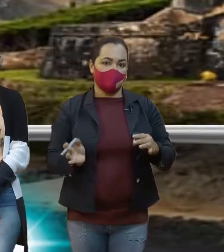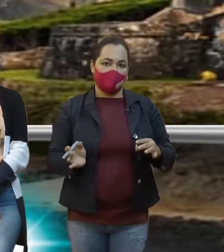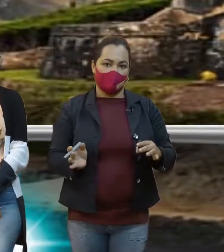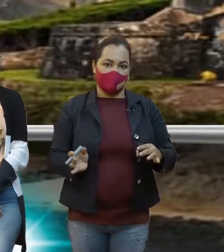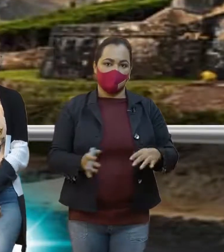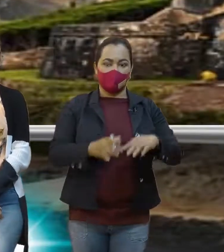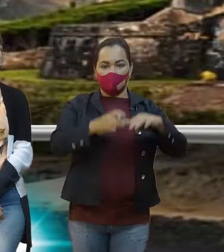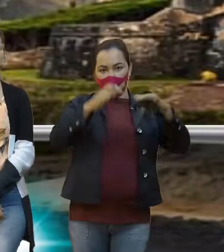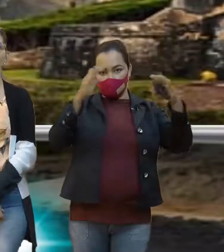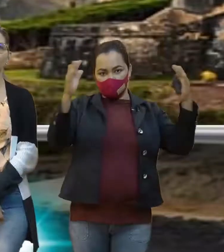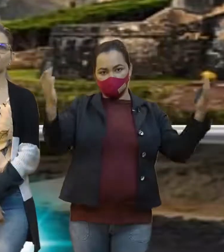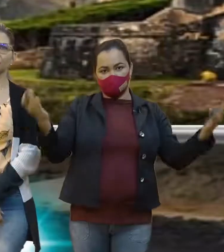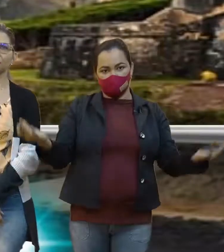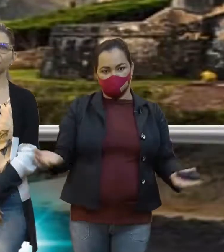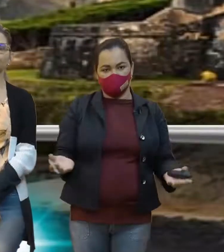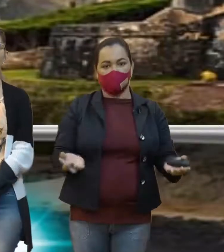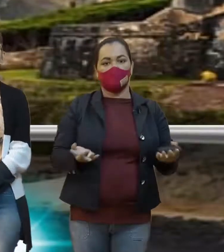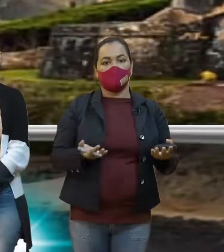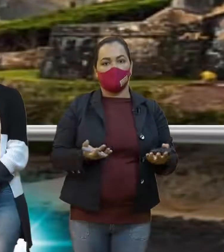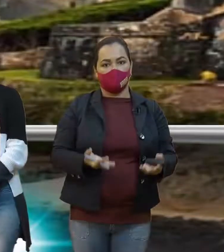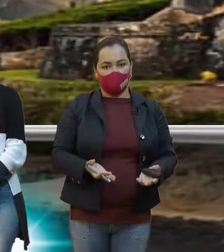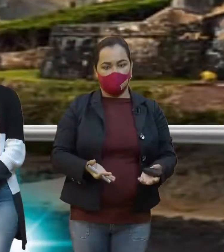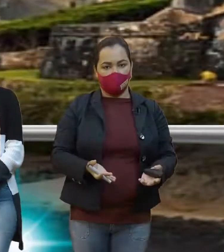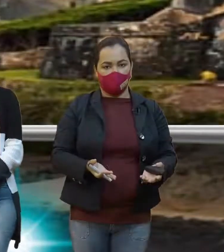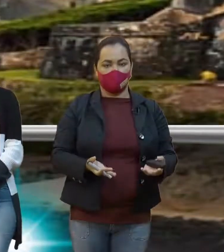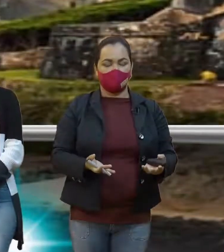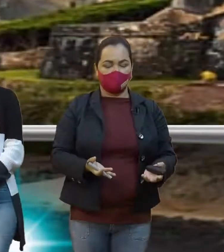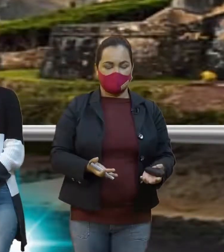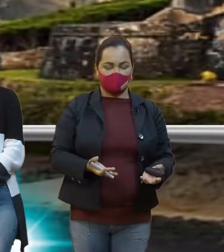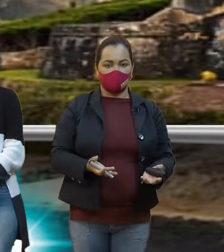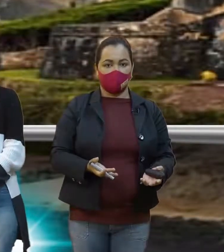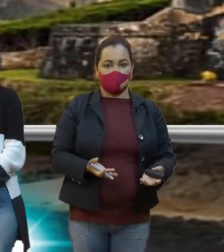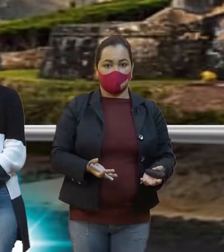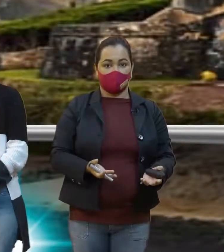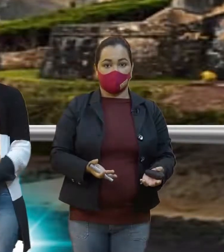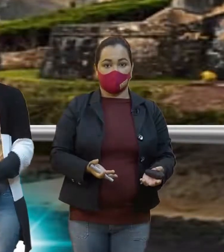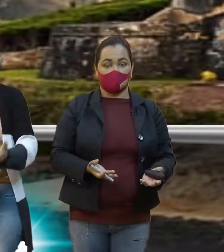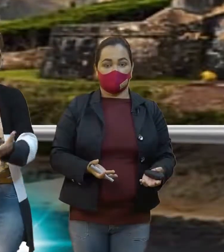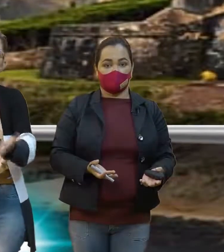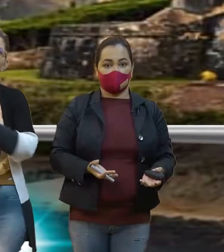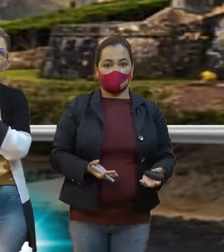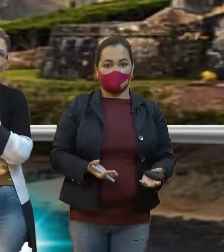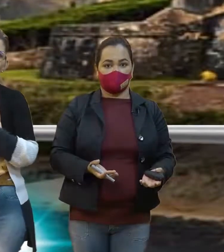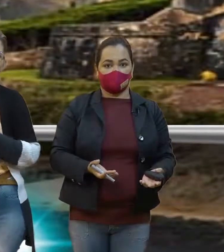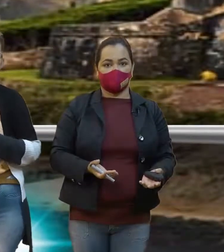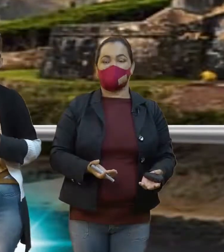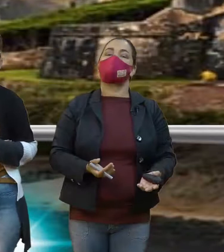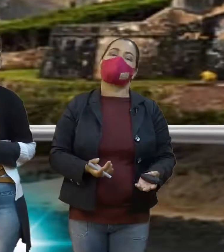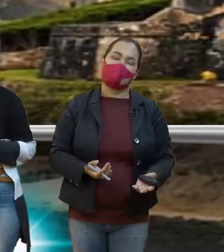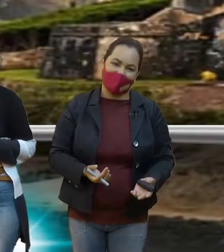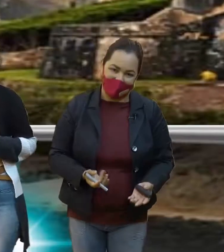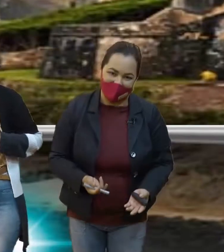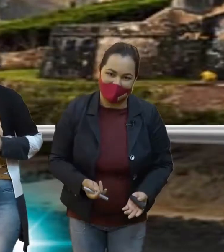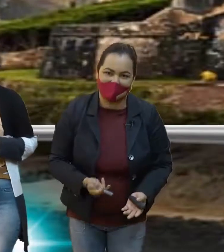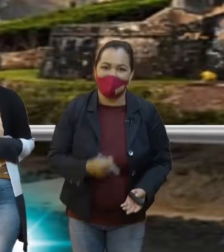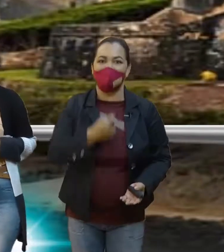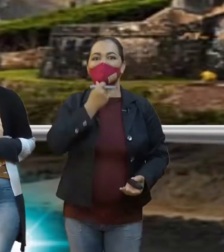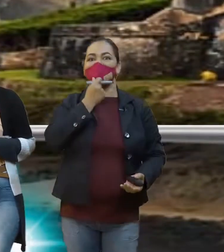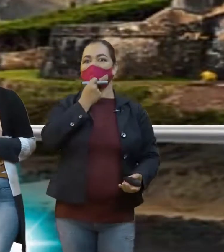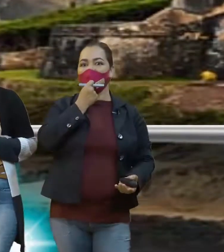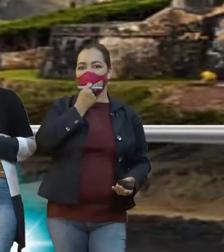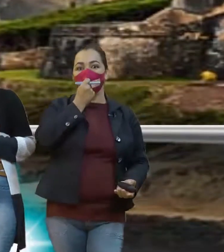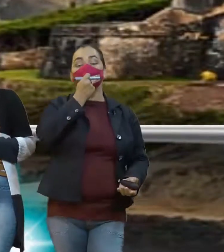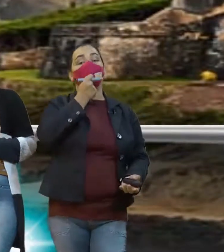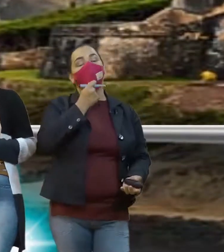é governado como um todo pelos Estados Unidos. Só que ele não tem poder de voto. Olha que loucura, Era aí né? que eu